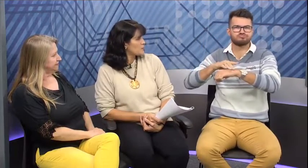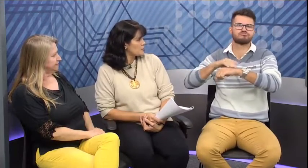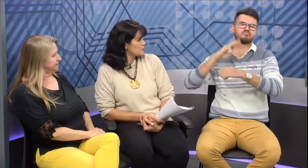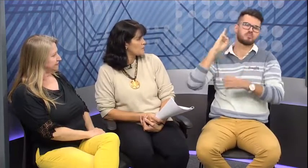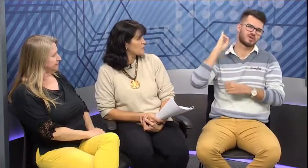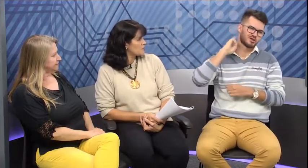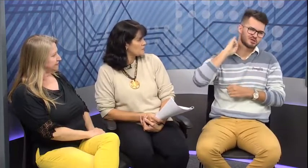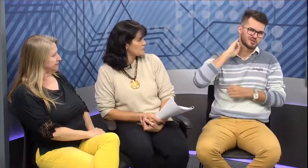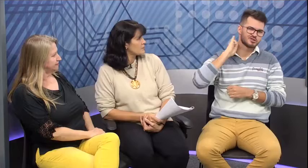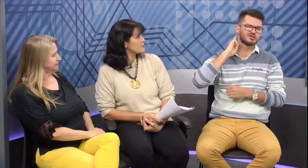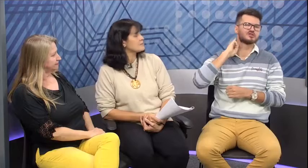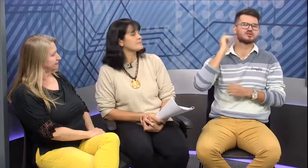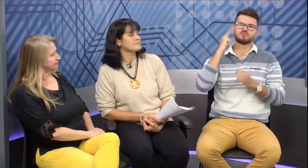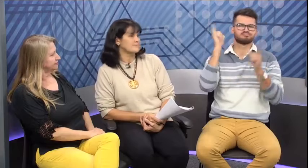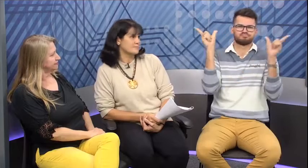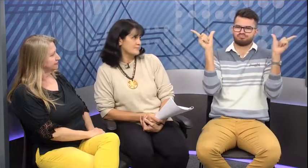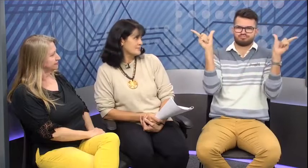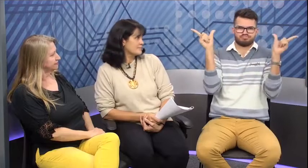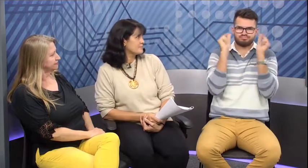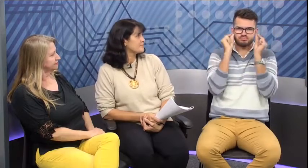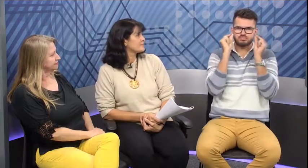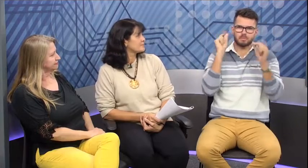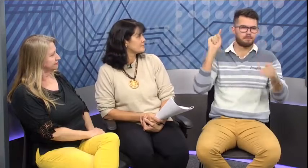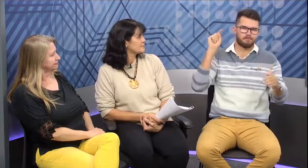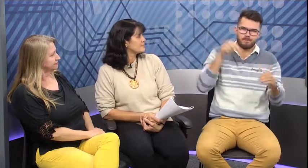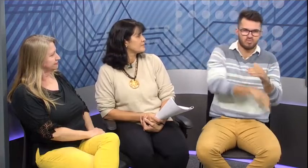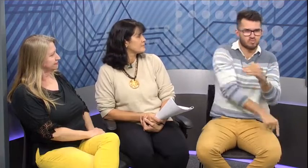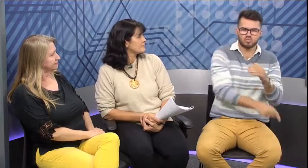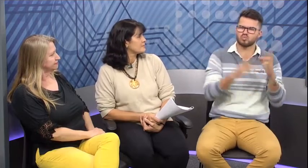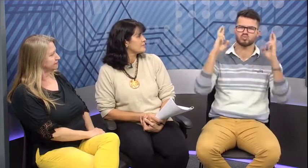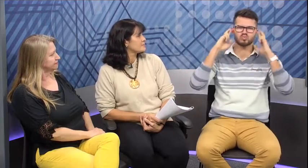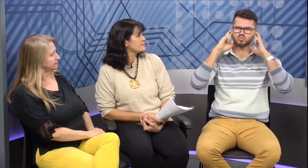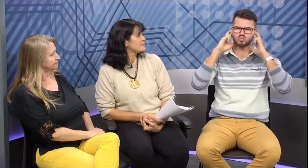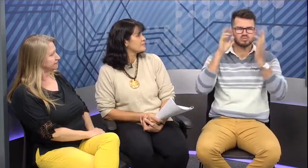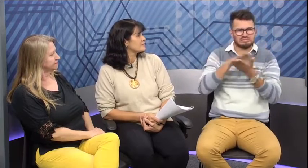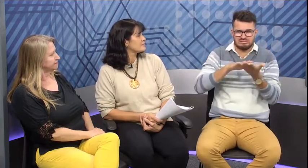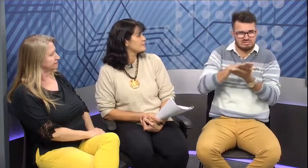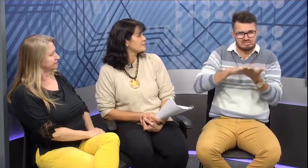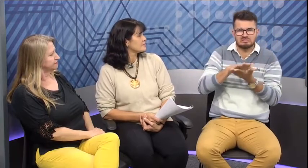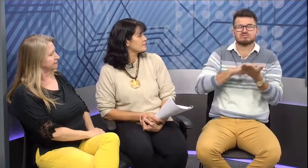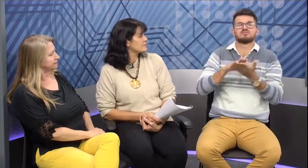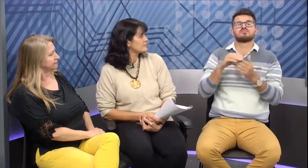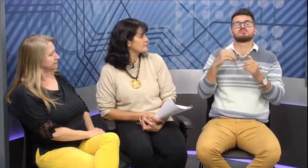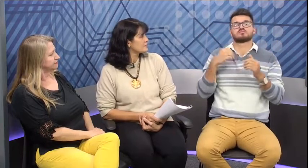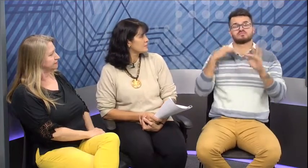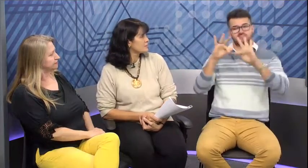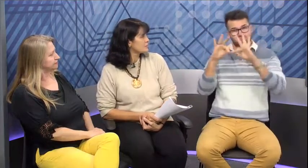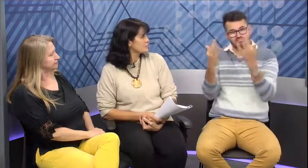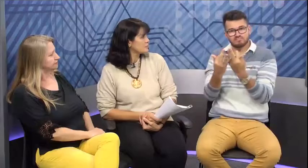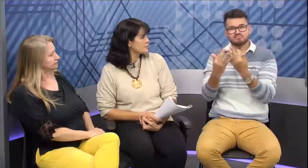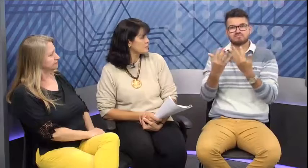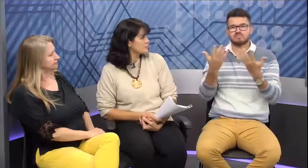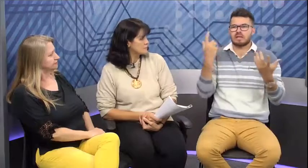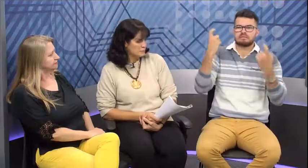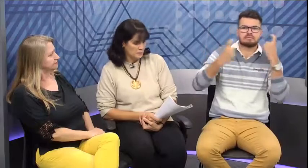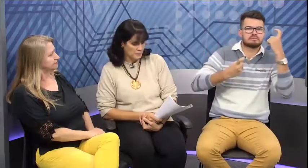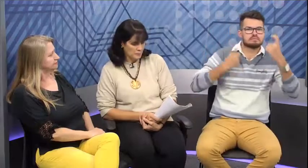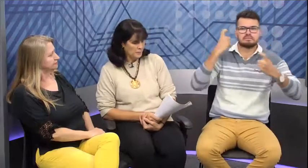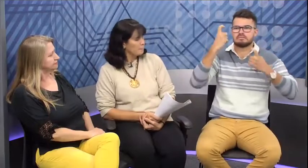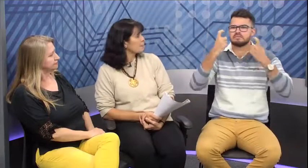também fiquei doente, tive meningite e tive uma perda total, uma perda profunda da audição. E a minha família